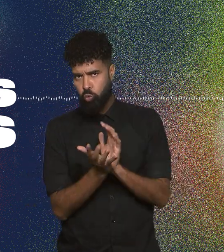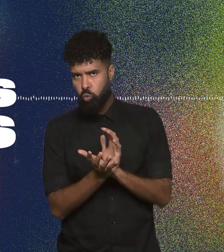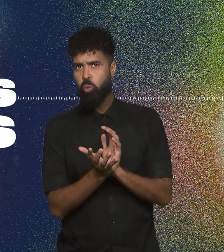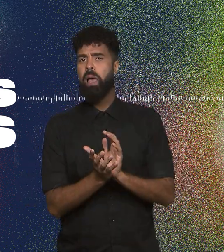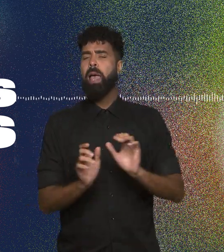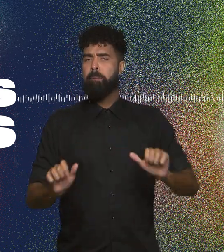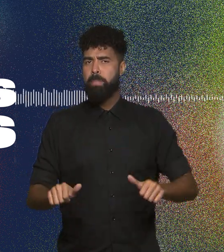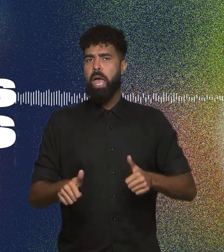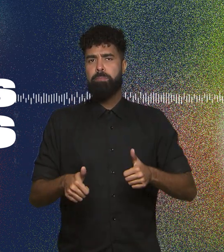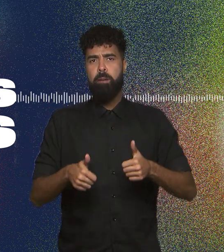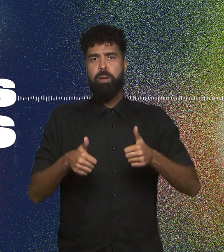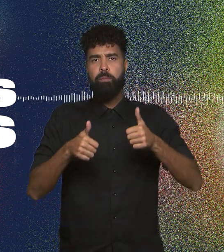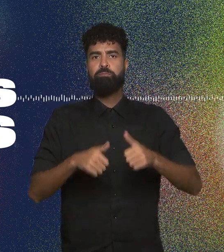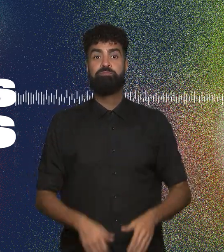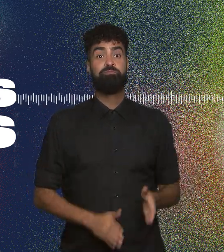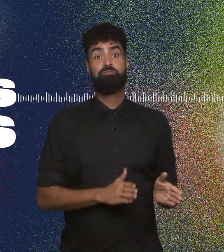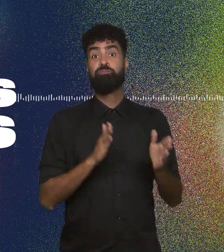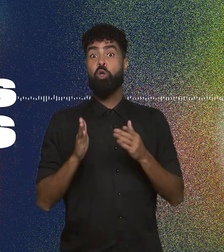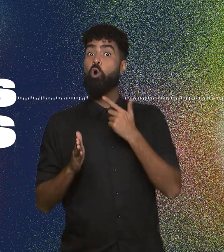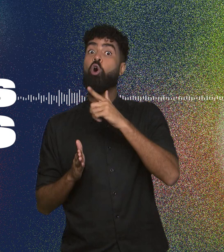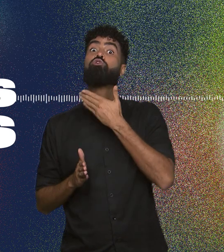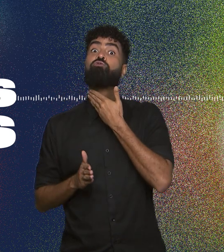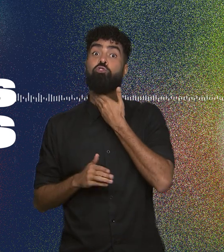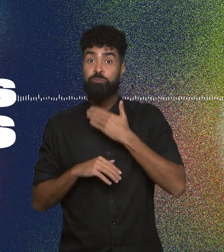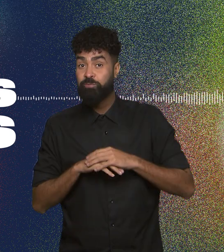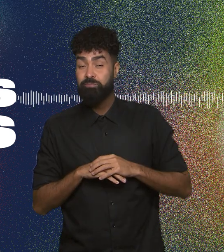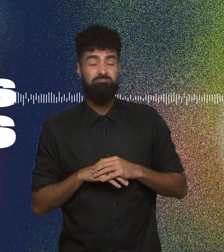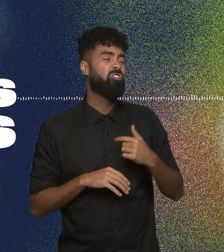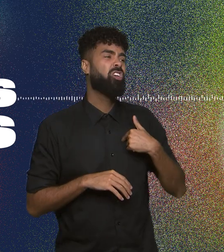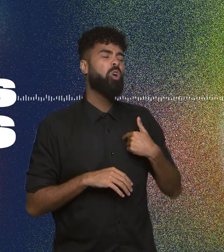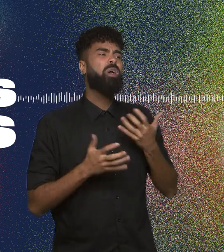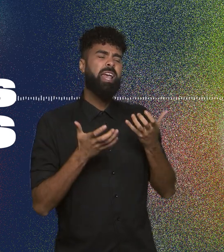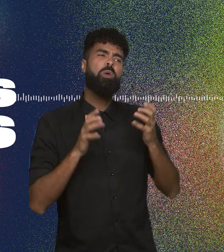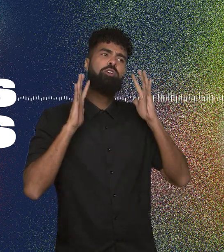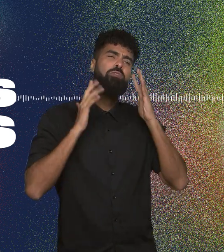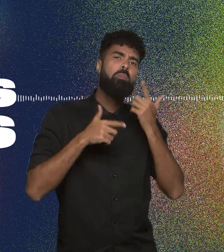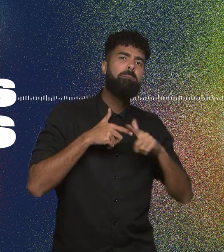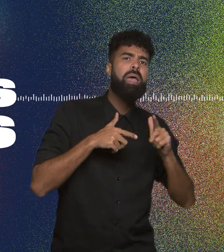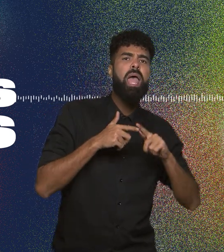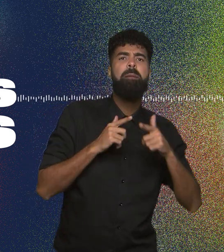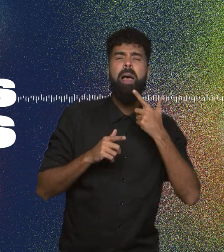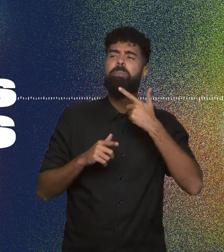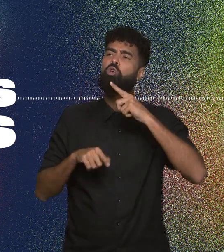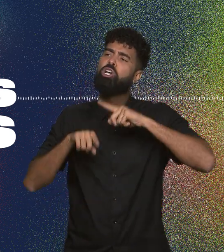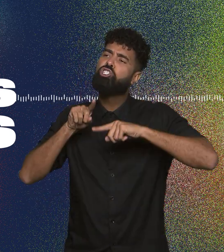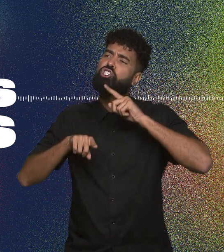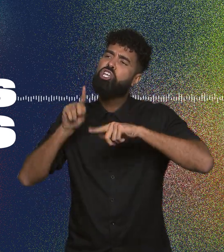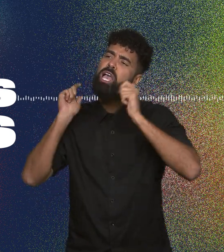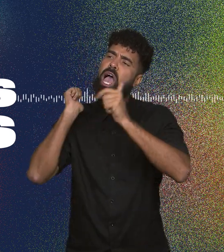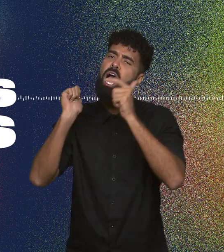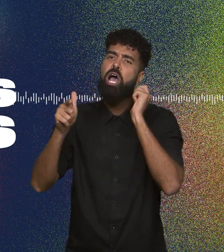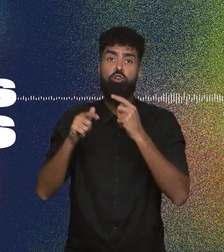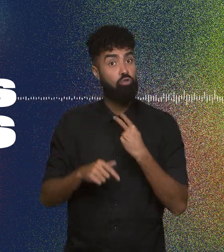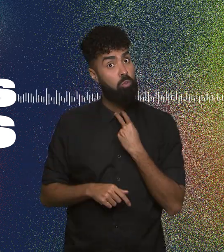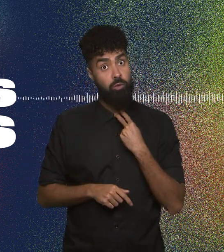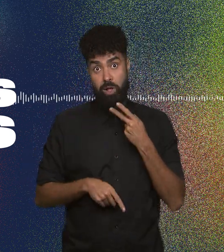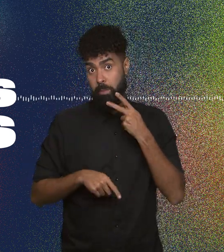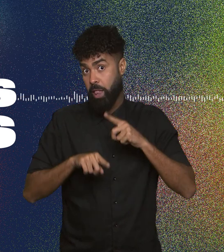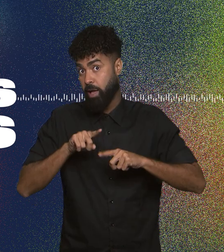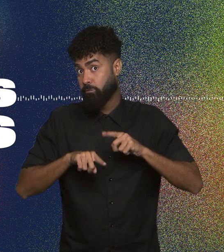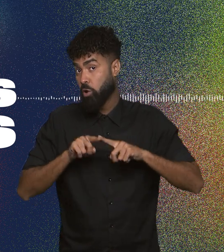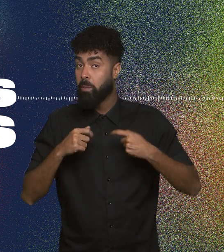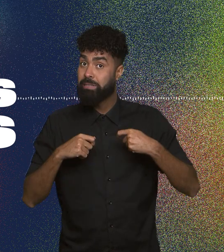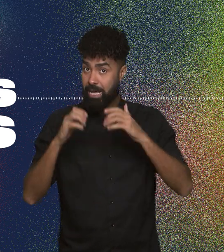mais. Não quer resolver lá o problema de ficar xingando os outros, que não pode falar palavra não, né? Que tem que respeitar